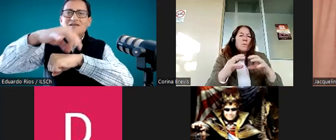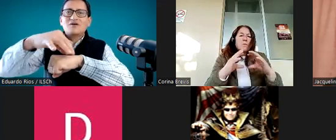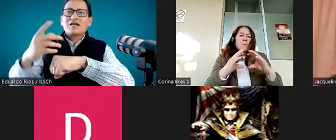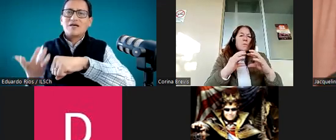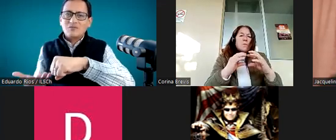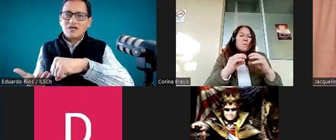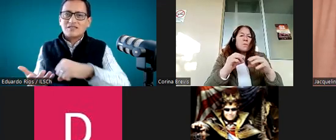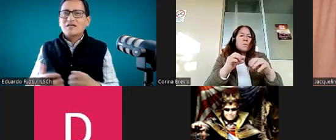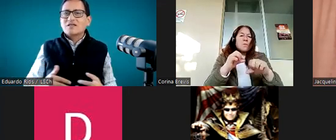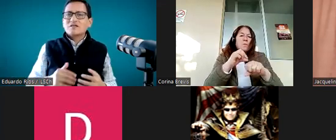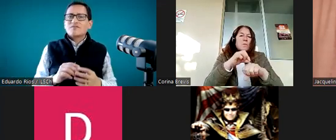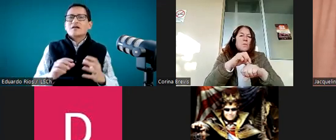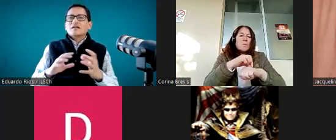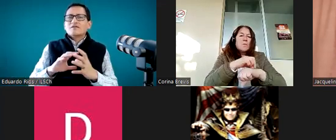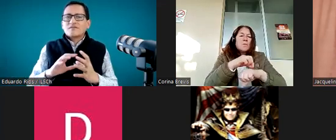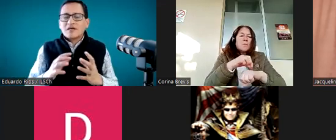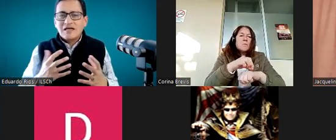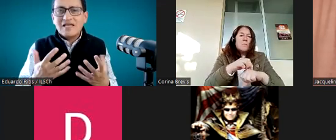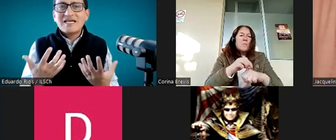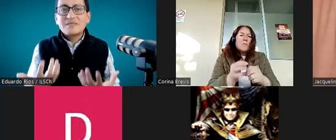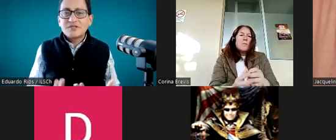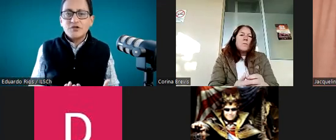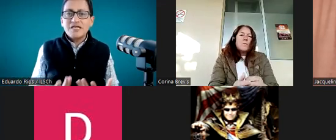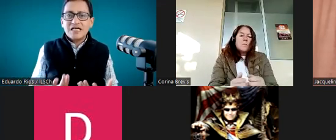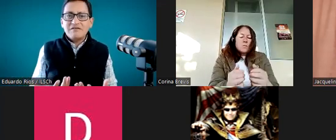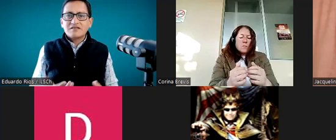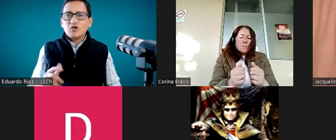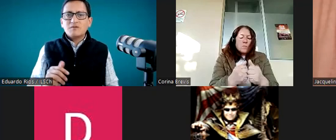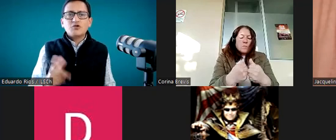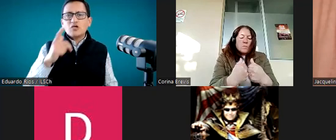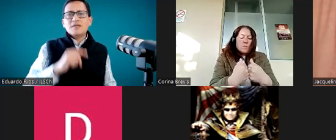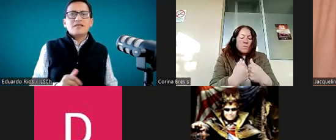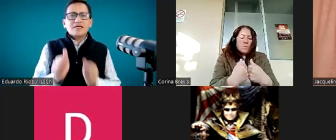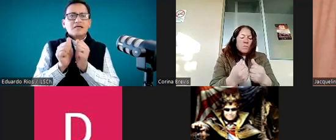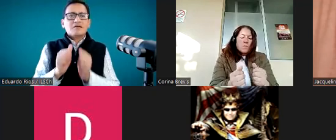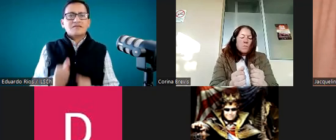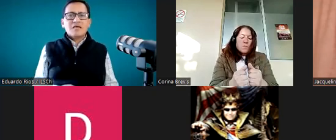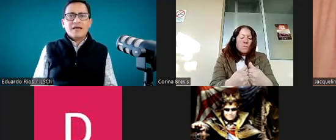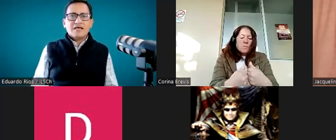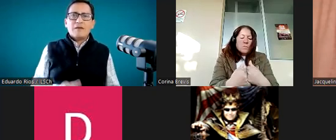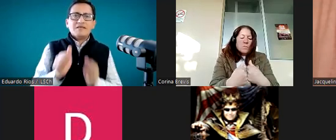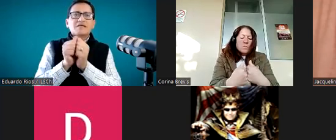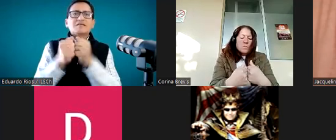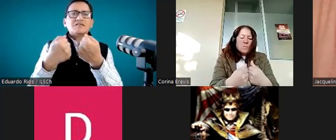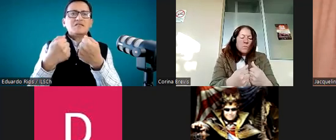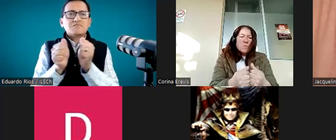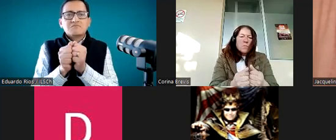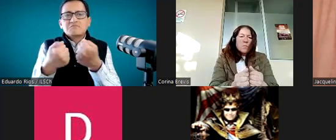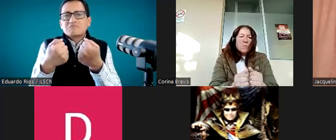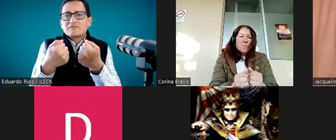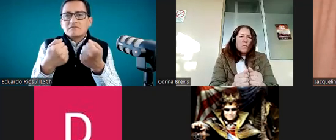ya sabemos que es el pan de hamburguesa. Entonces, la descripción es clave. Si yo solamente dijera la seña pan, pan se dice